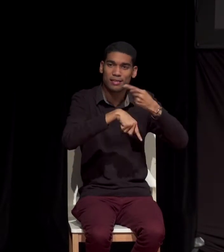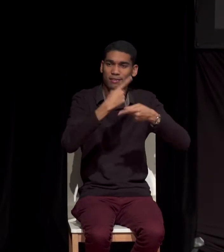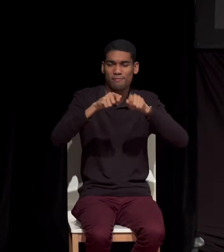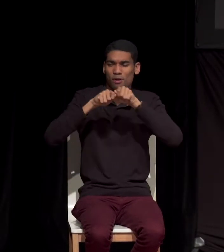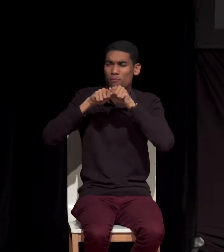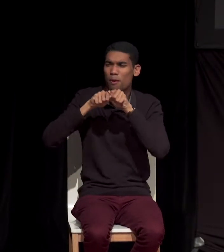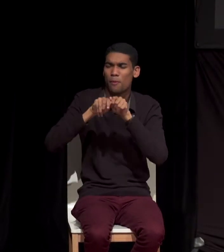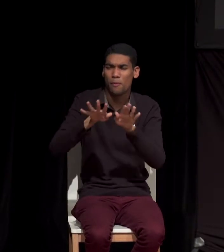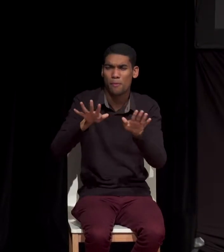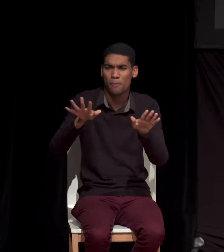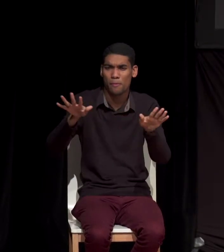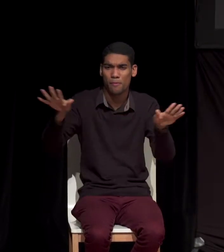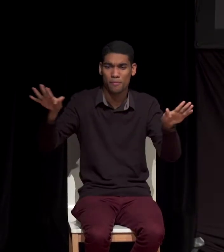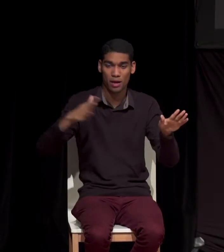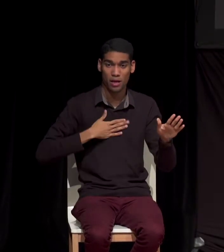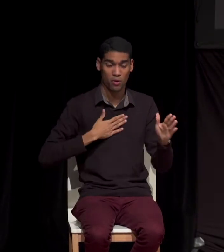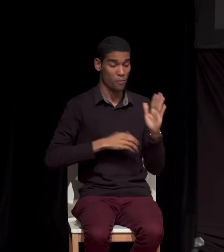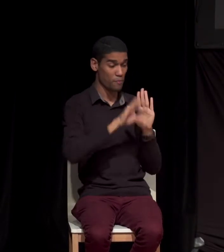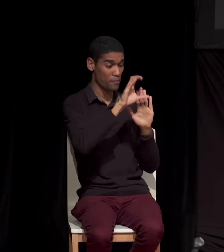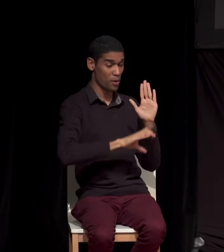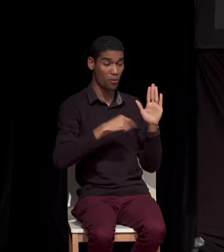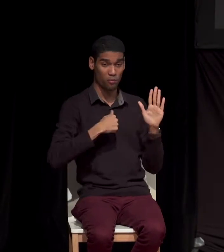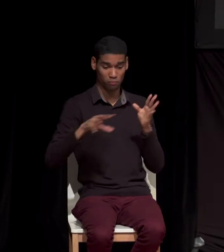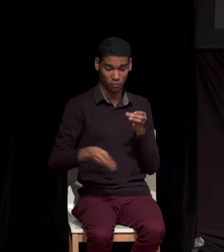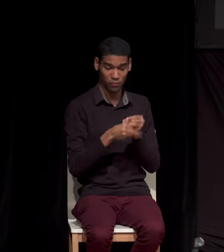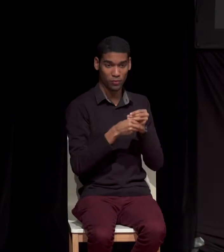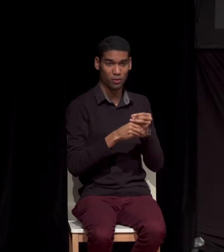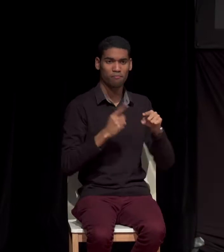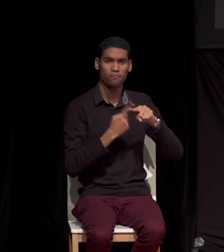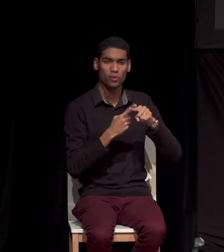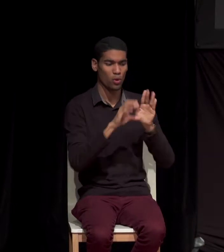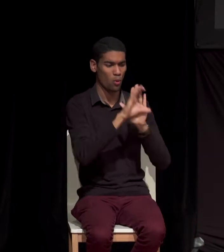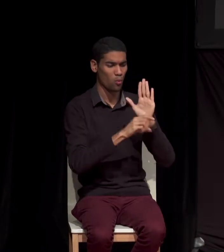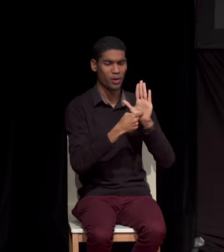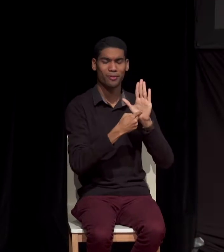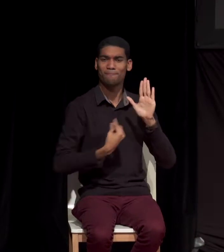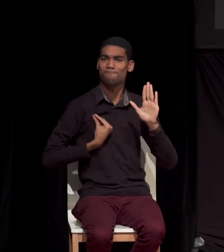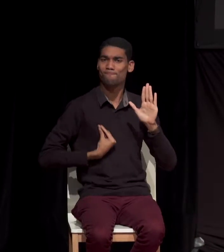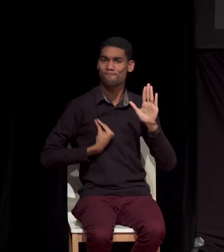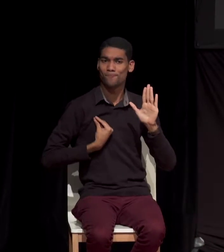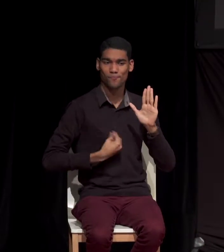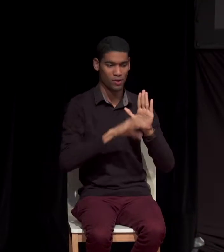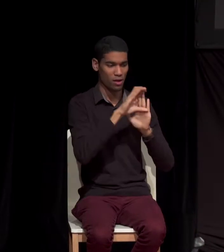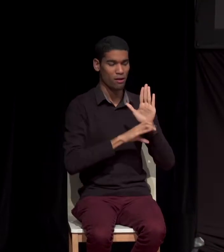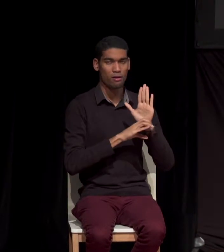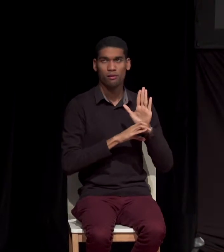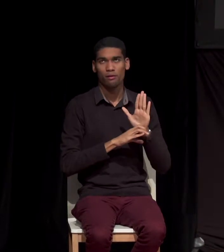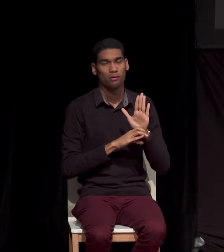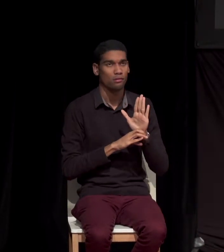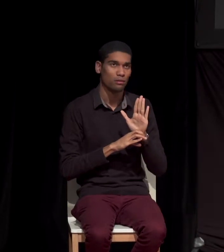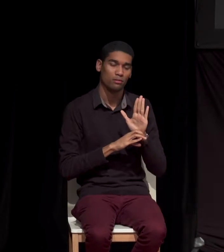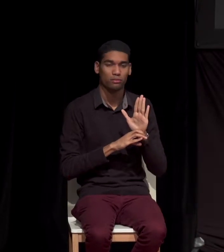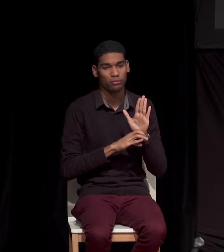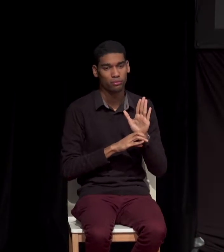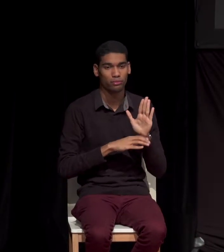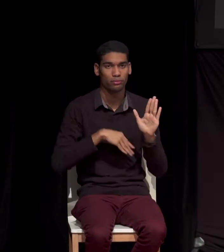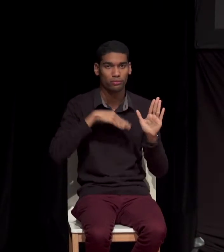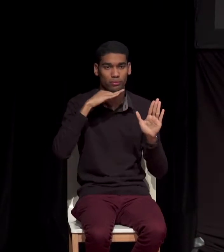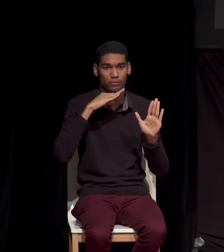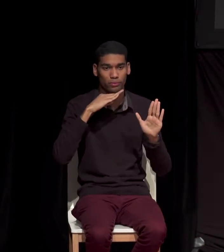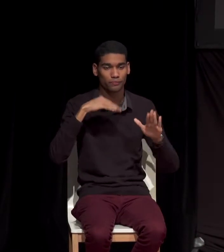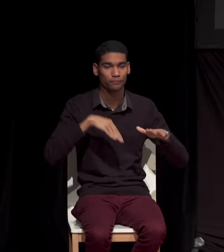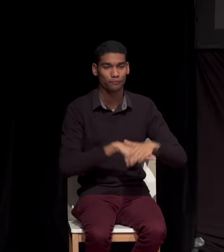invade e se apropria do meu currículo, porque o currículo é vivo. Ele não é morto, ele não é aquele documento que fica guardado